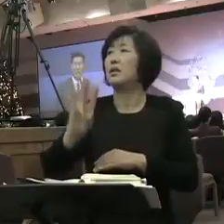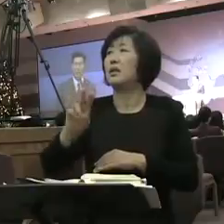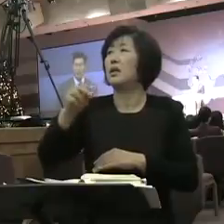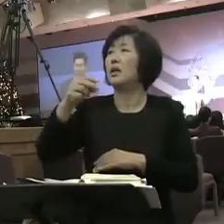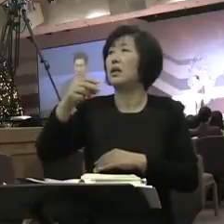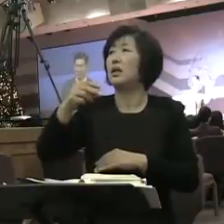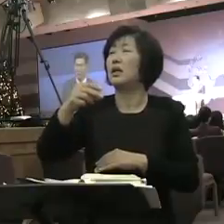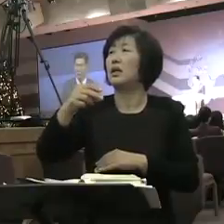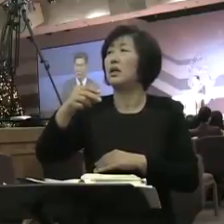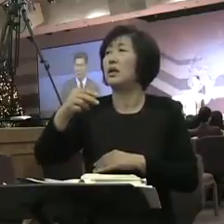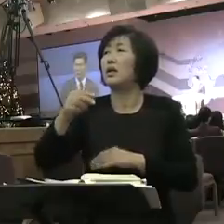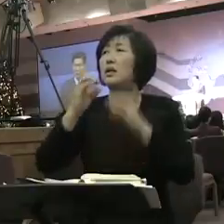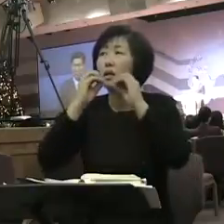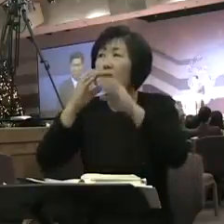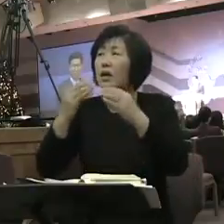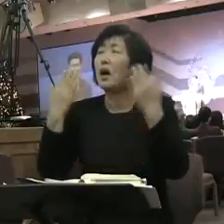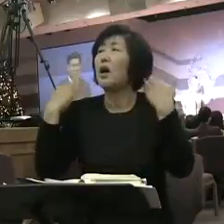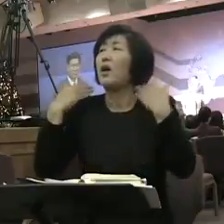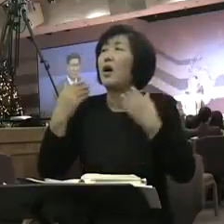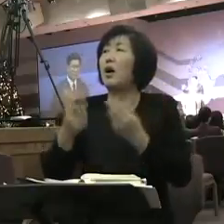선교사 자녀 학교를 같이 다니기 때문에